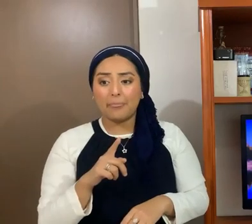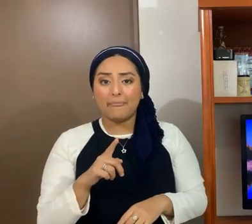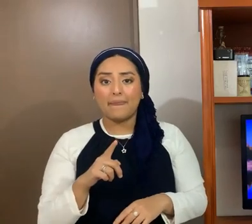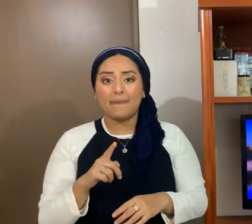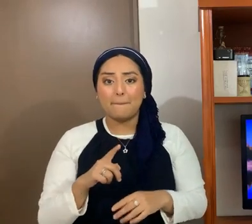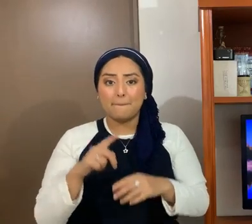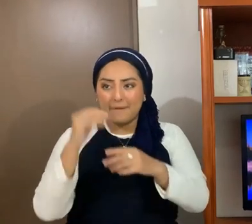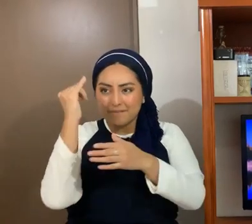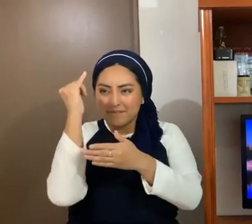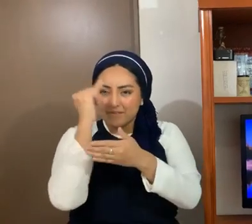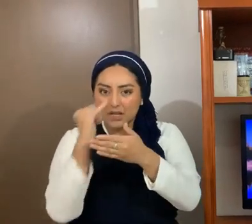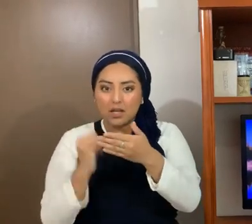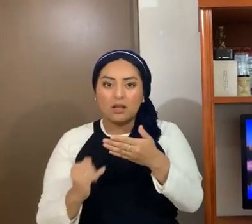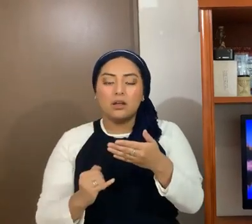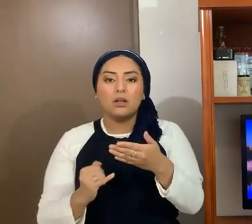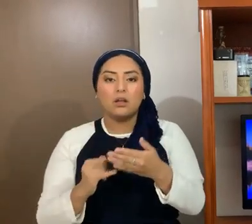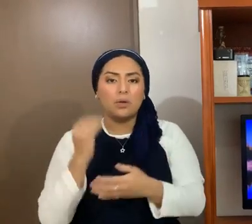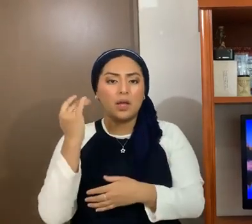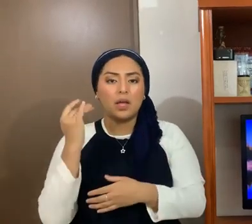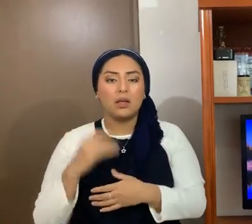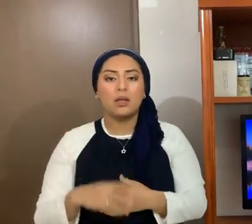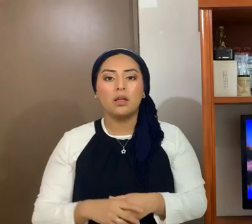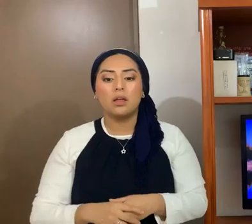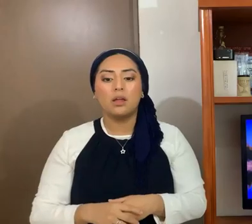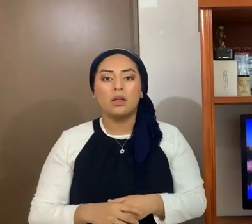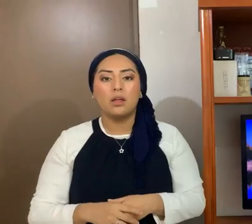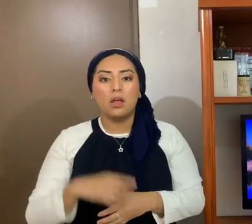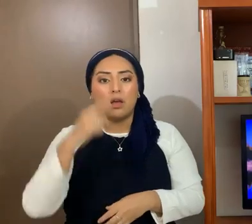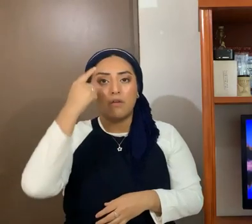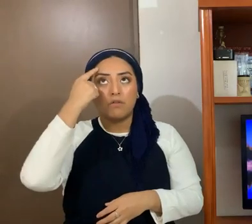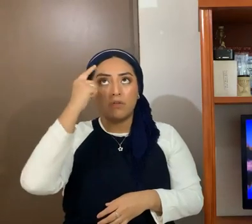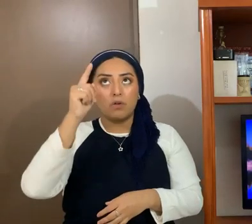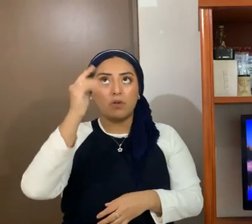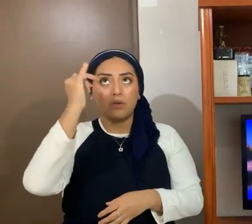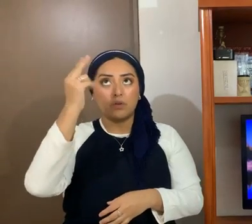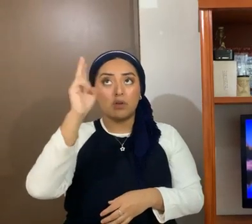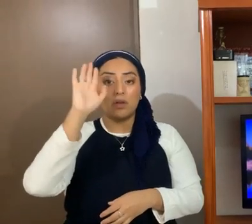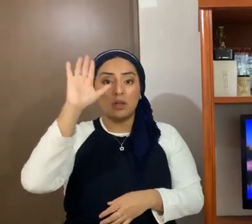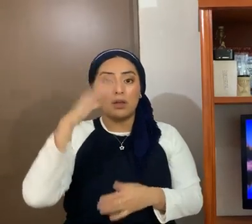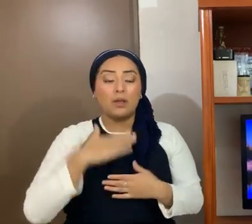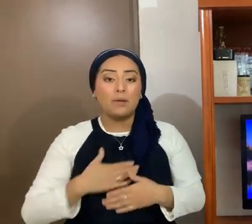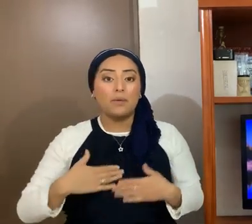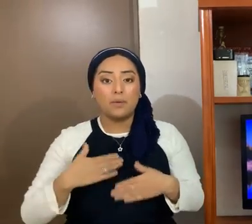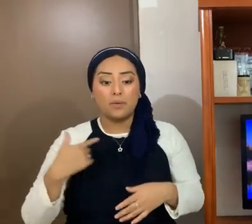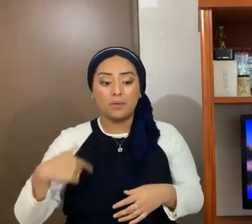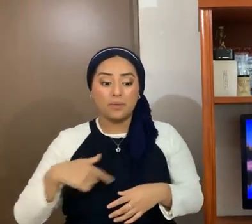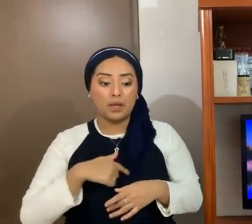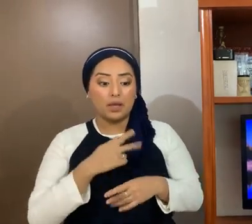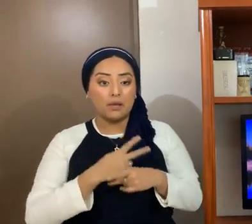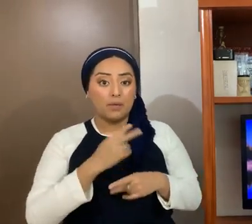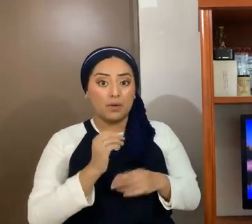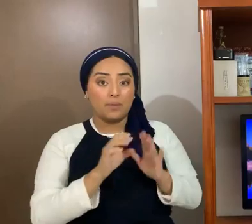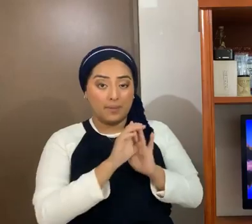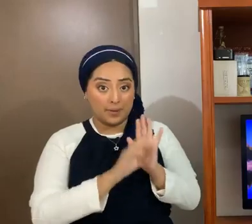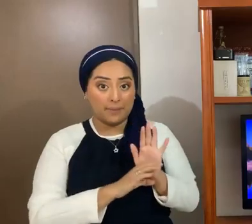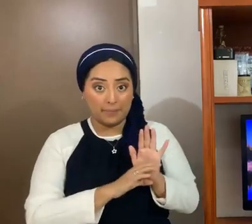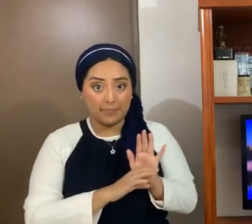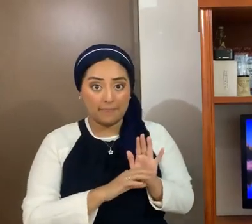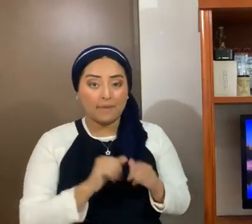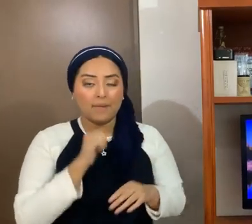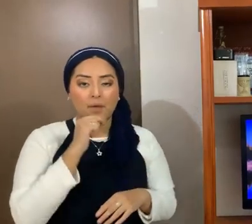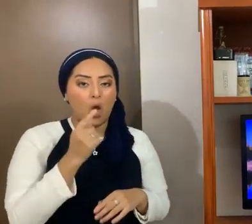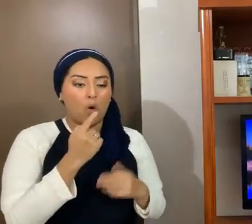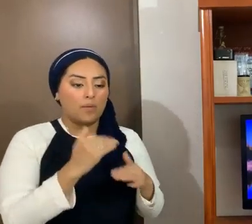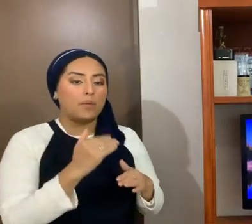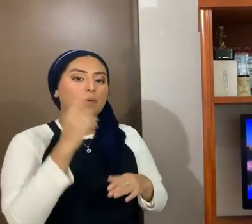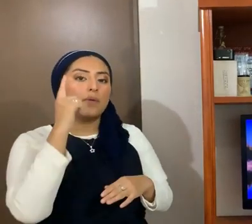verdaderamente detalladas. ¿Por qué? Porque para Yahweh, Él se complace cuando guardemos los mandamientos, pero no nada más